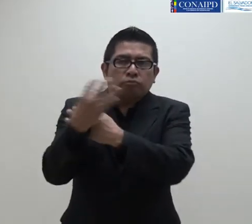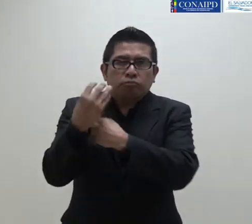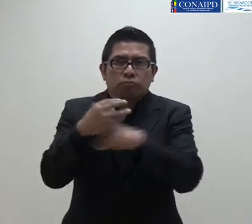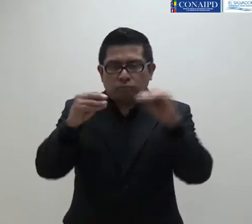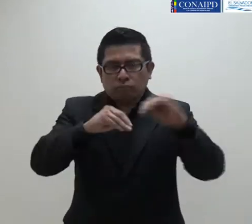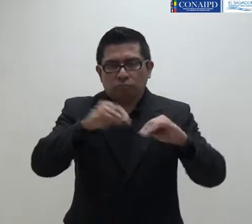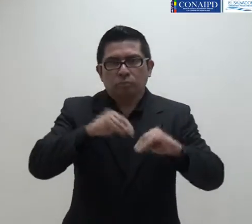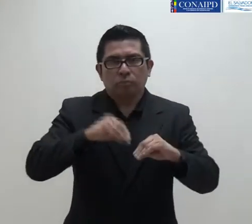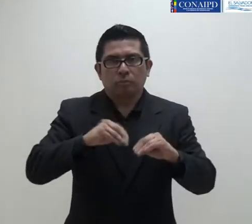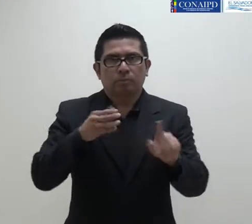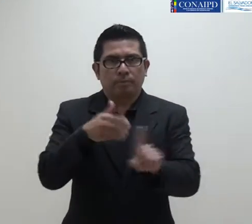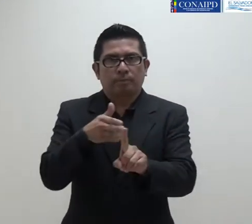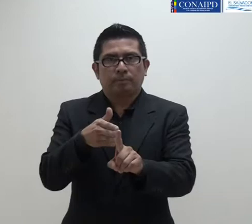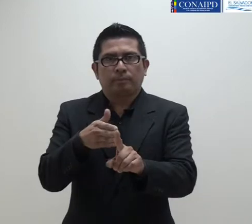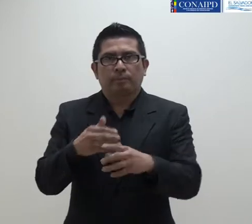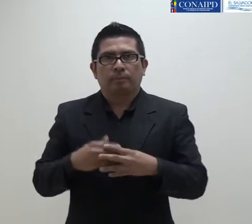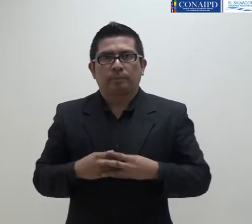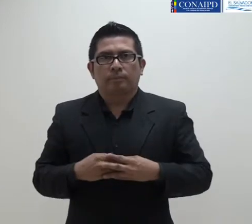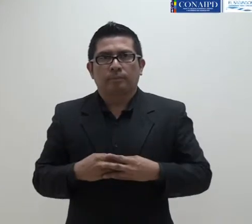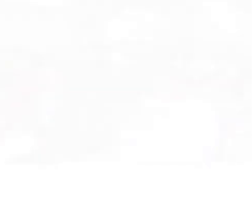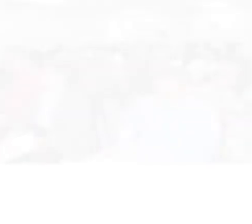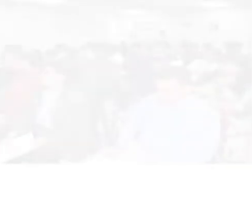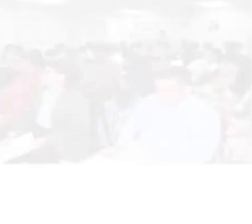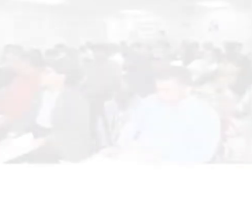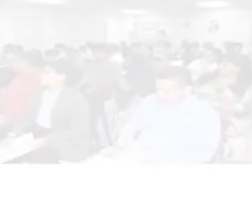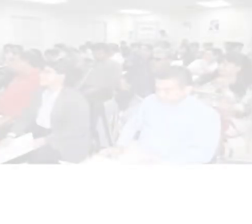sugerencias pertinentes.